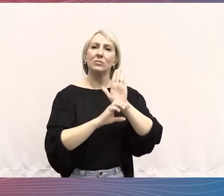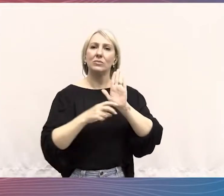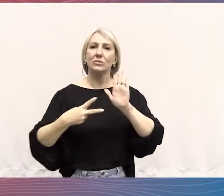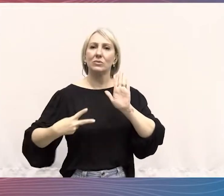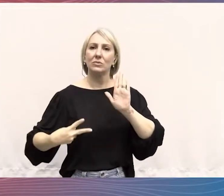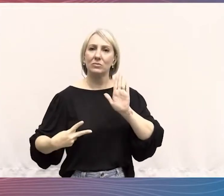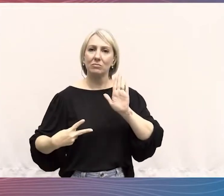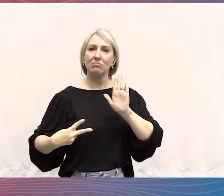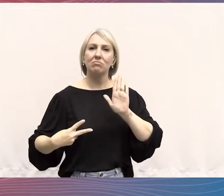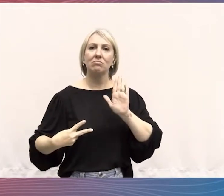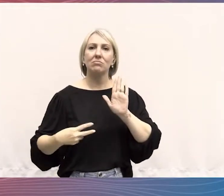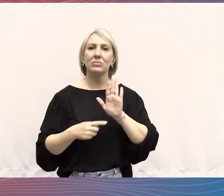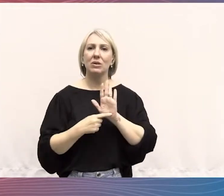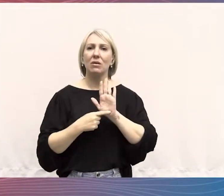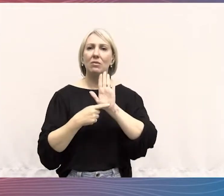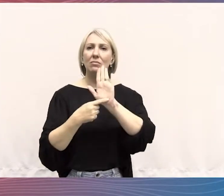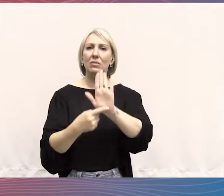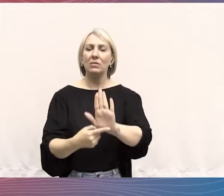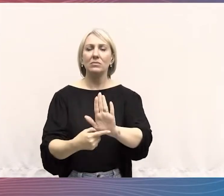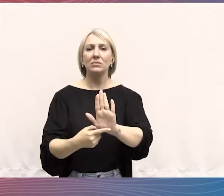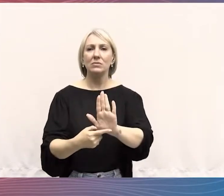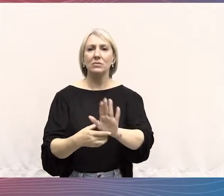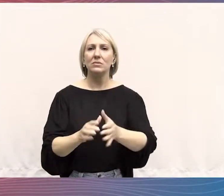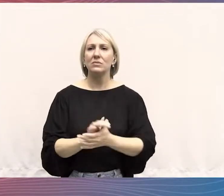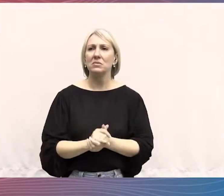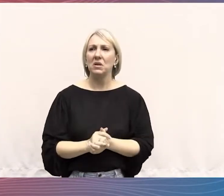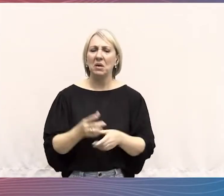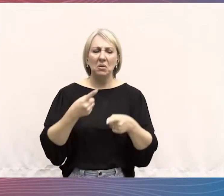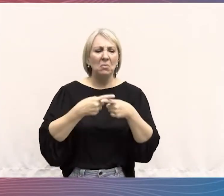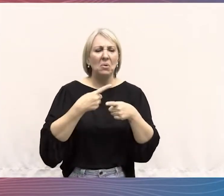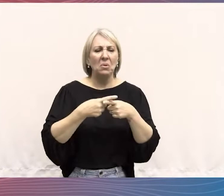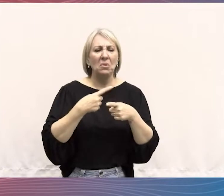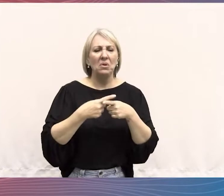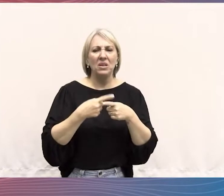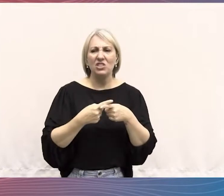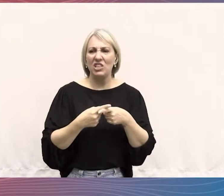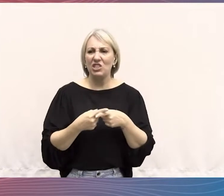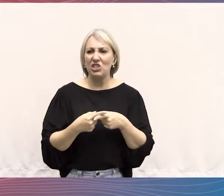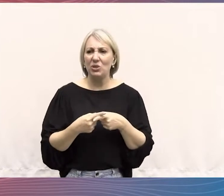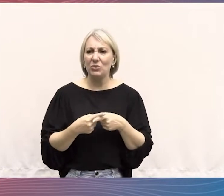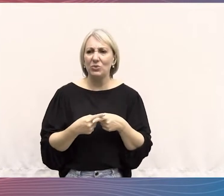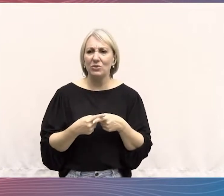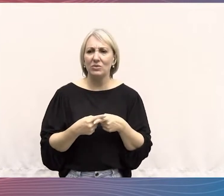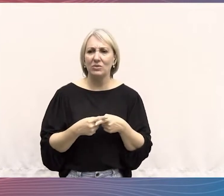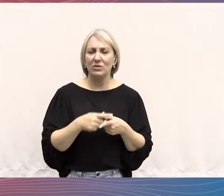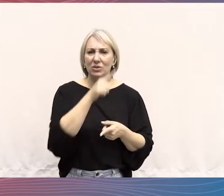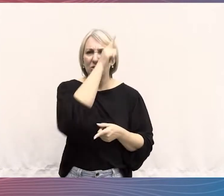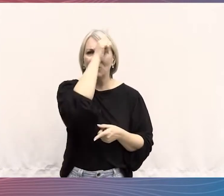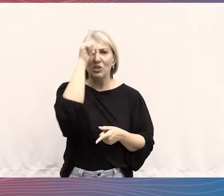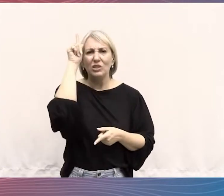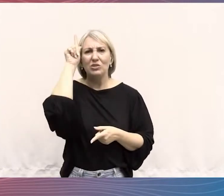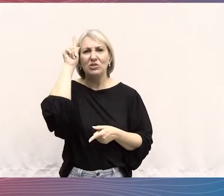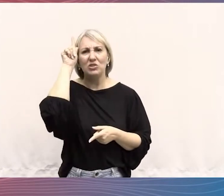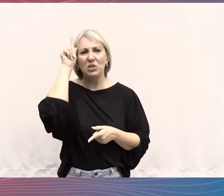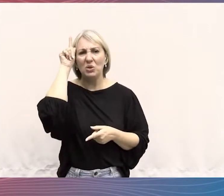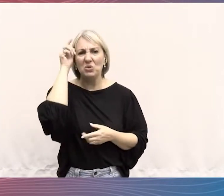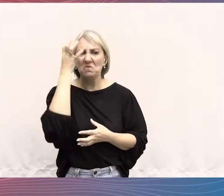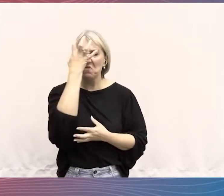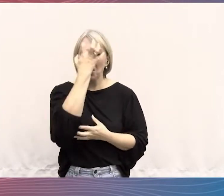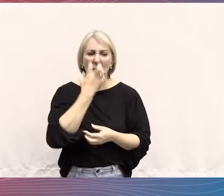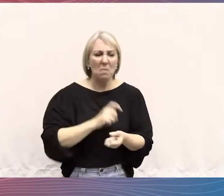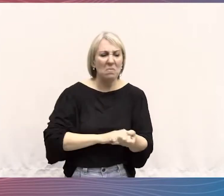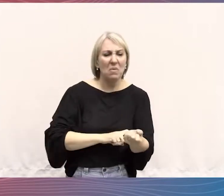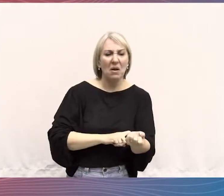aqui diz: por que se enfurecem os gentios e os povos imaginam coisas